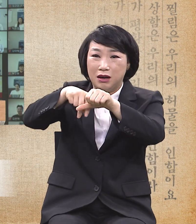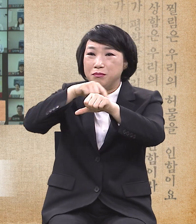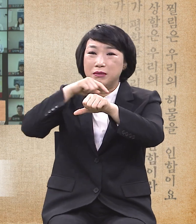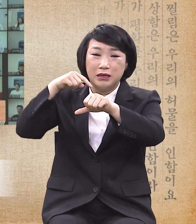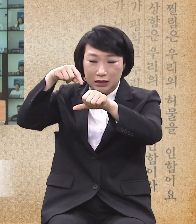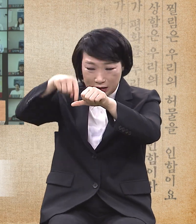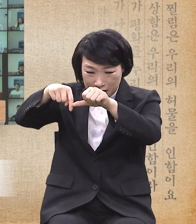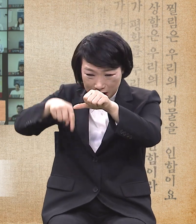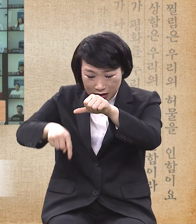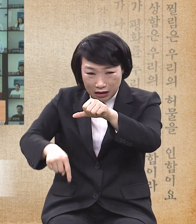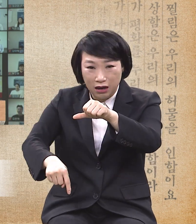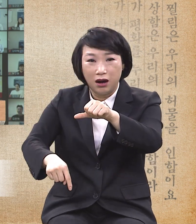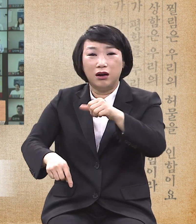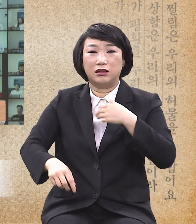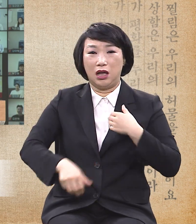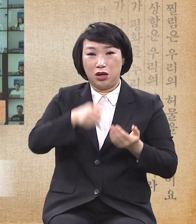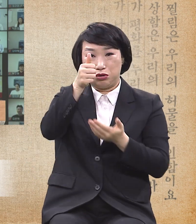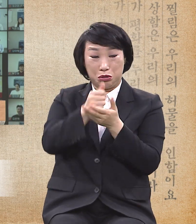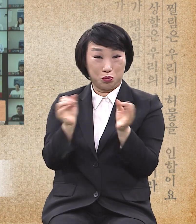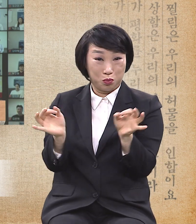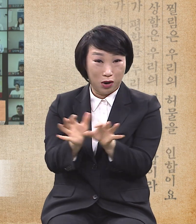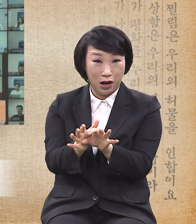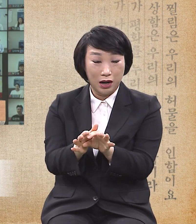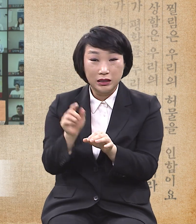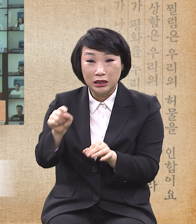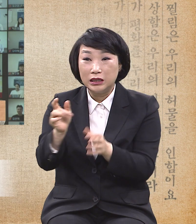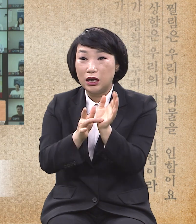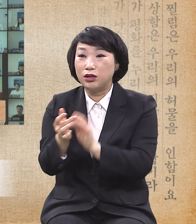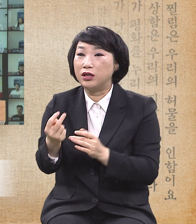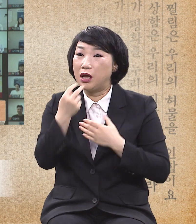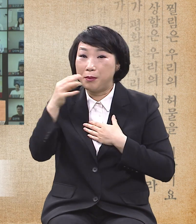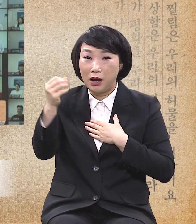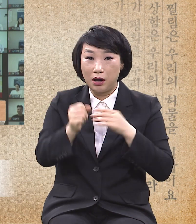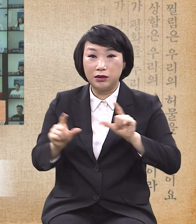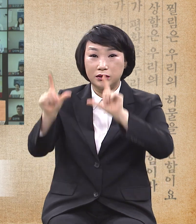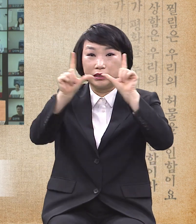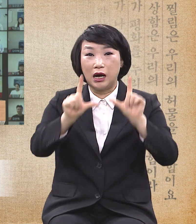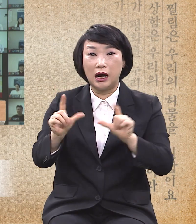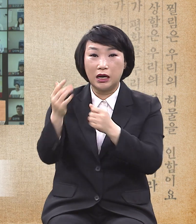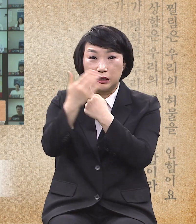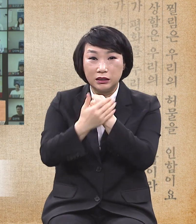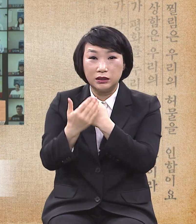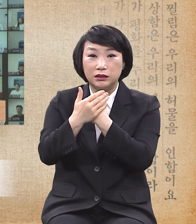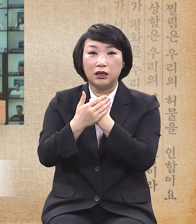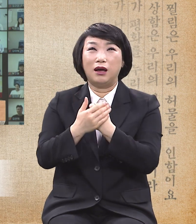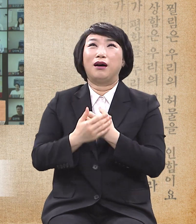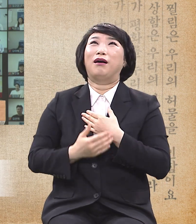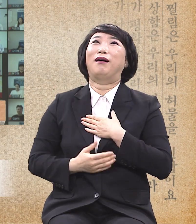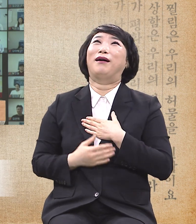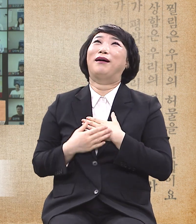피로 내 죄를 속죄하시고 그 생명으로 살게 하시는